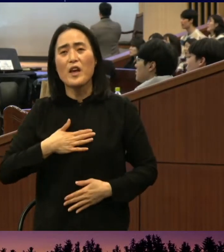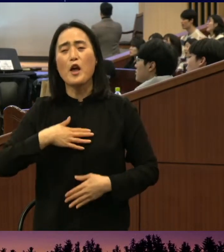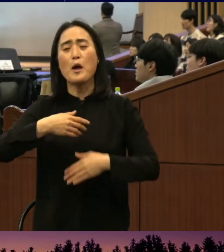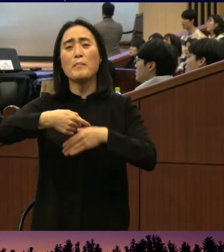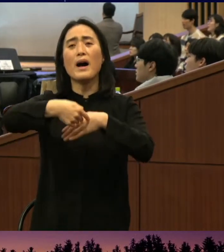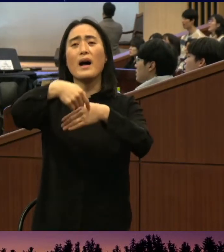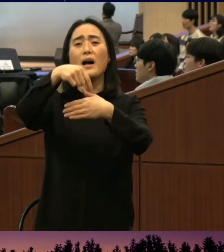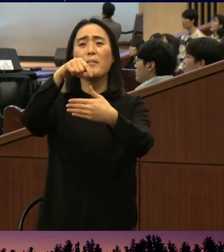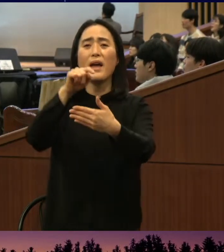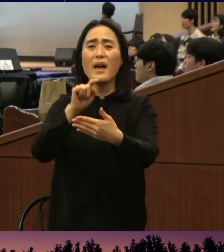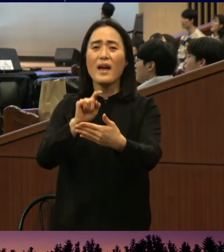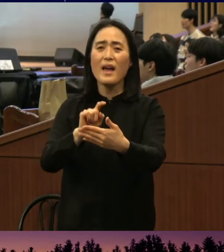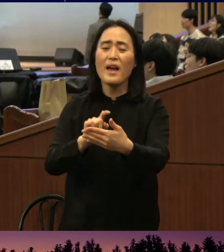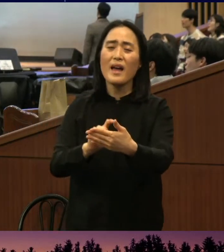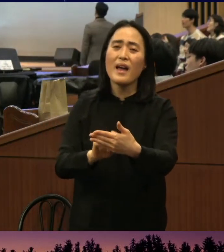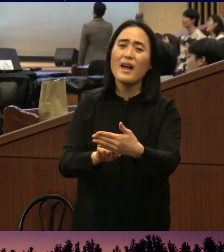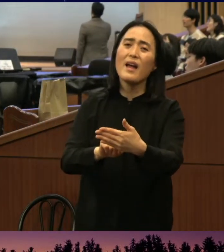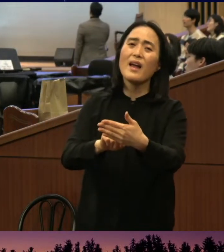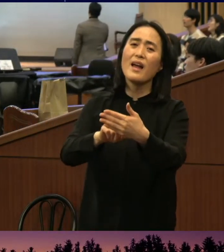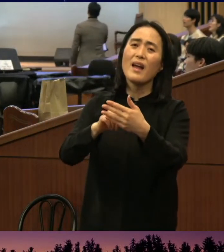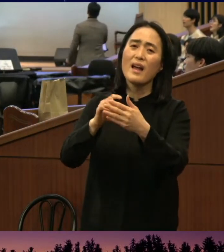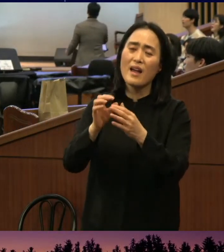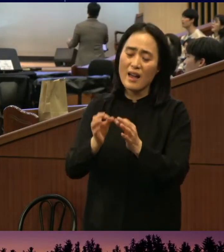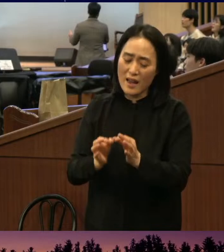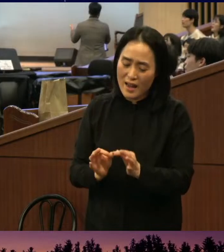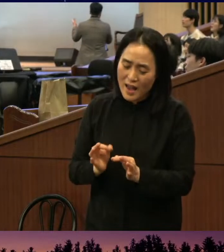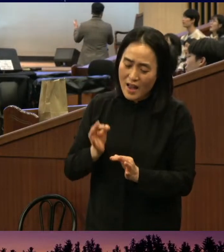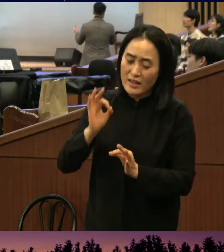내 맘에